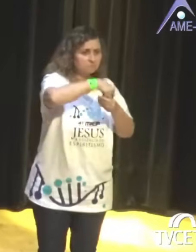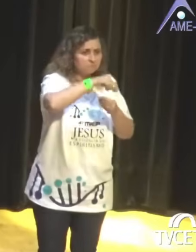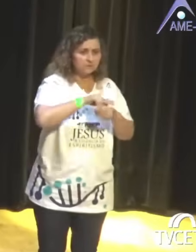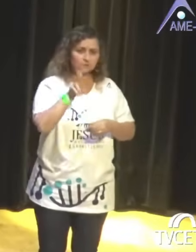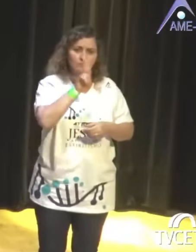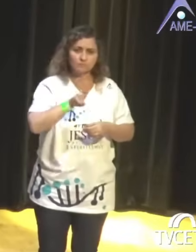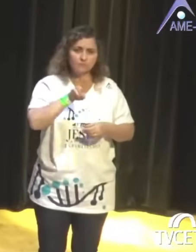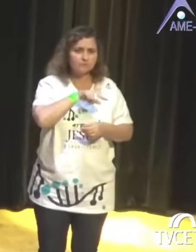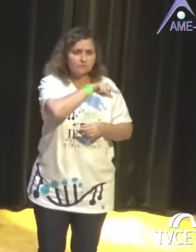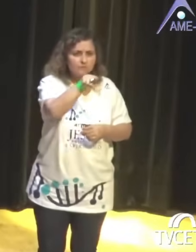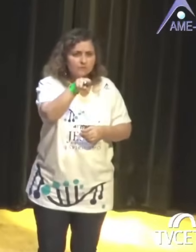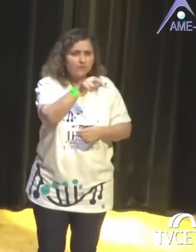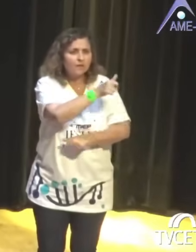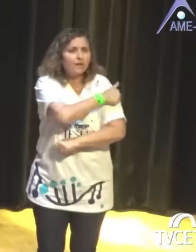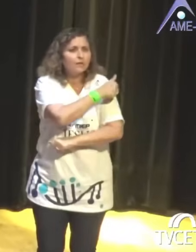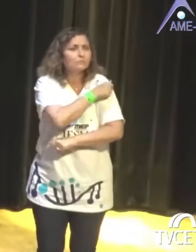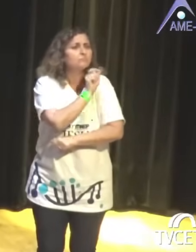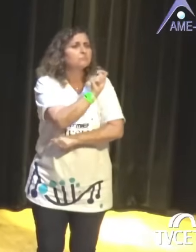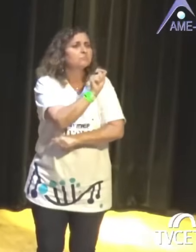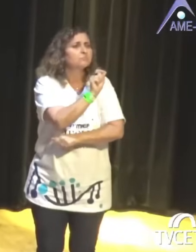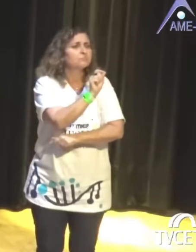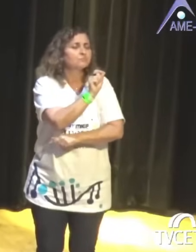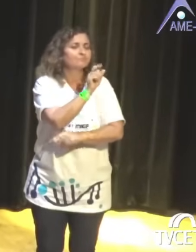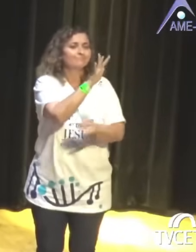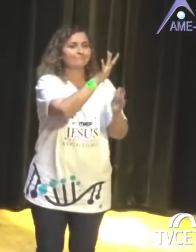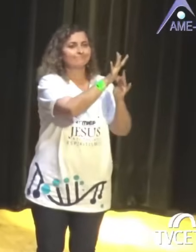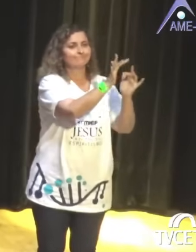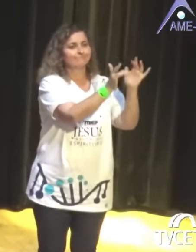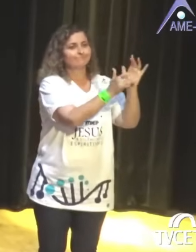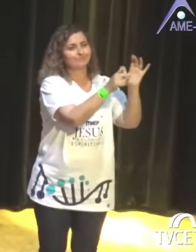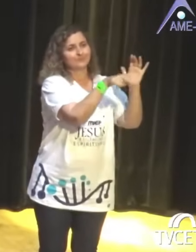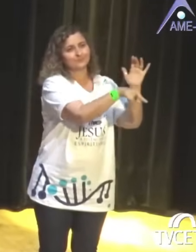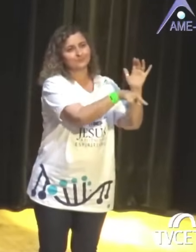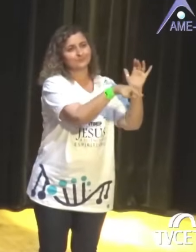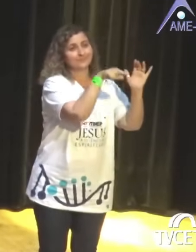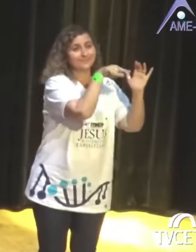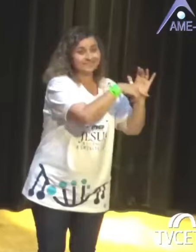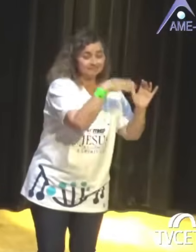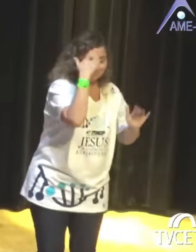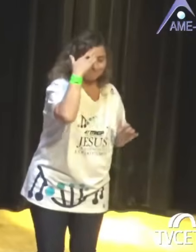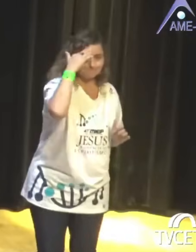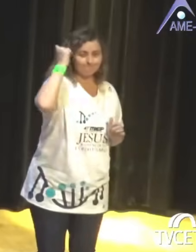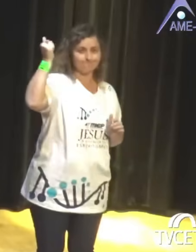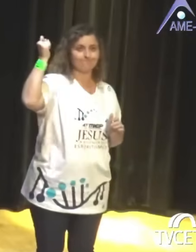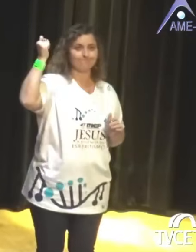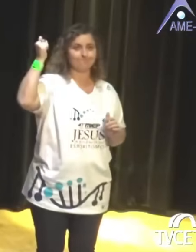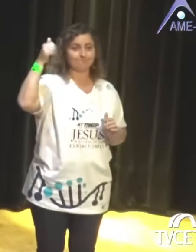aluno de Jesus porque você não sabe nem % do que ele